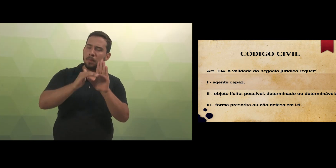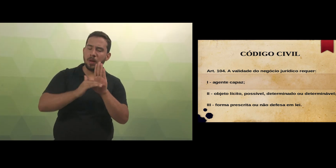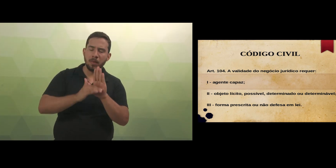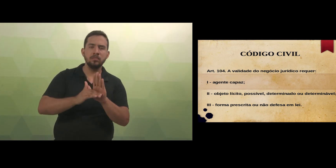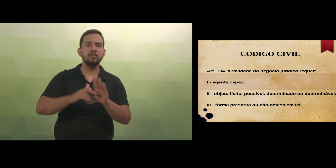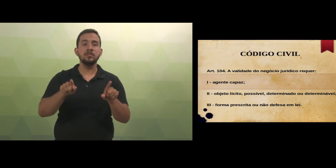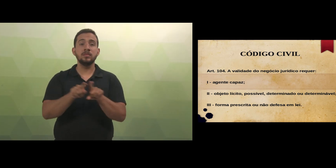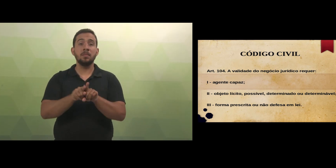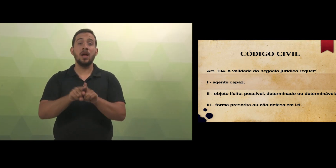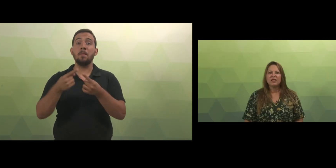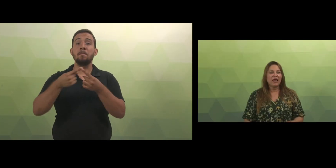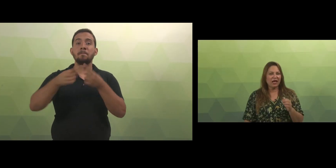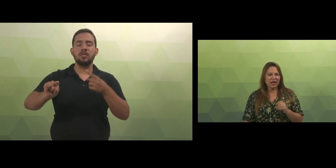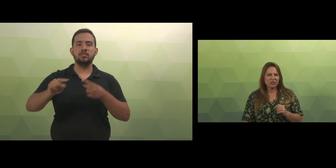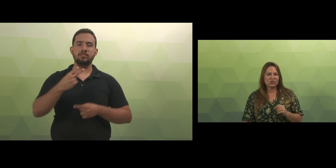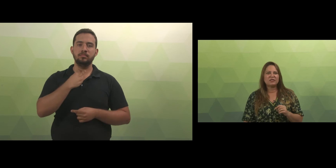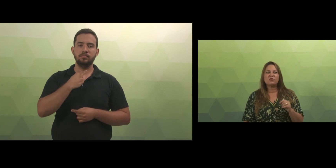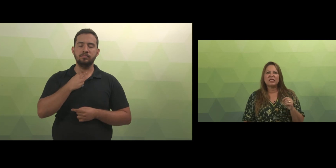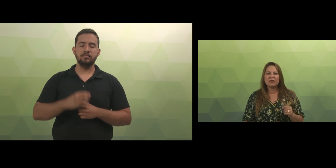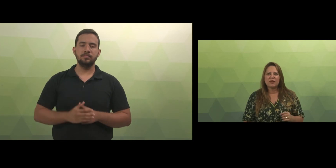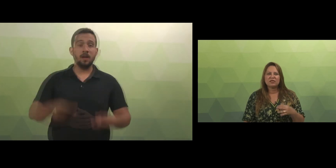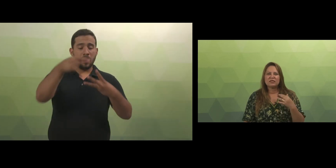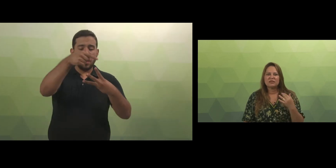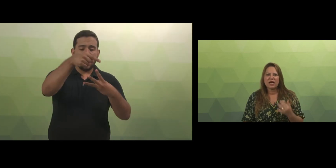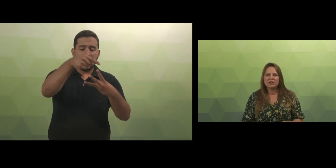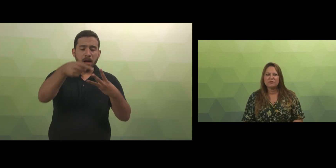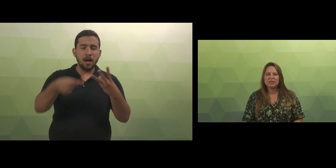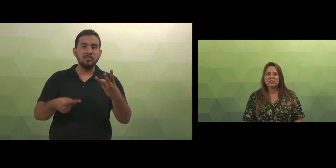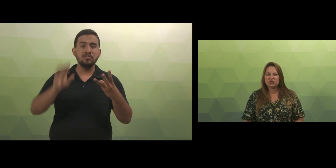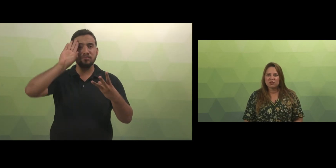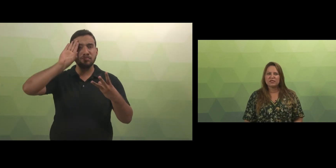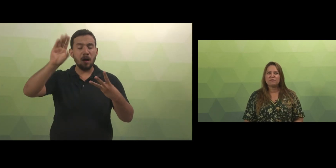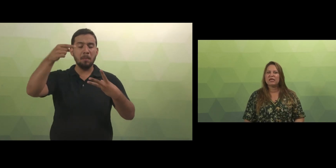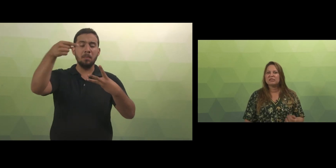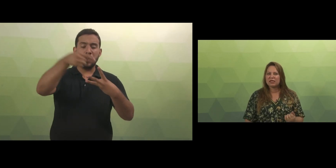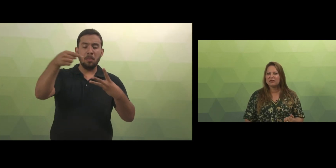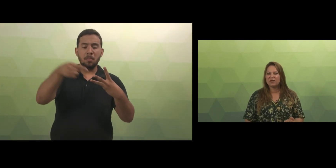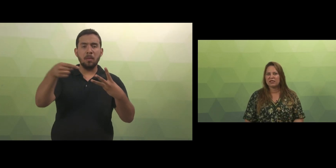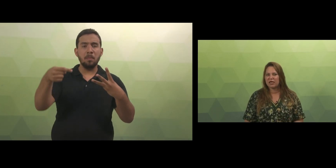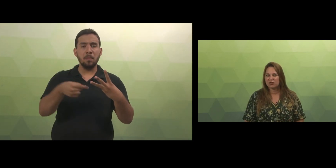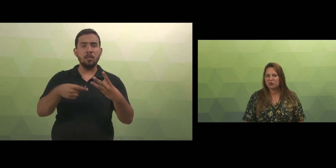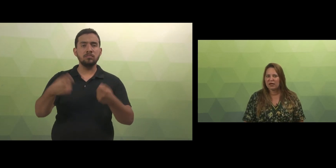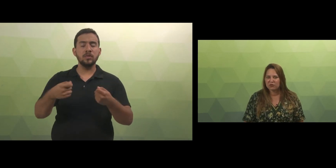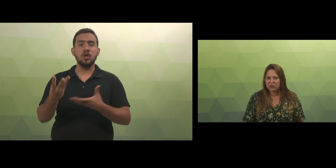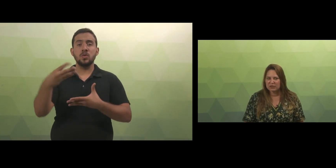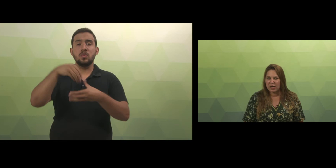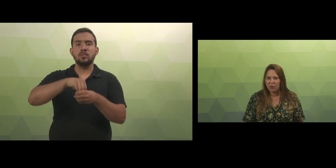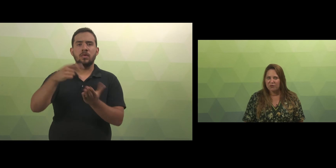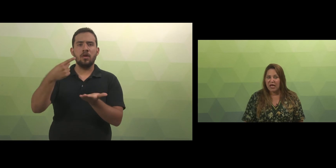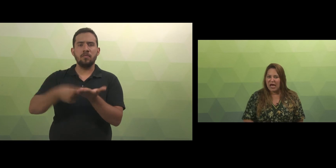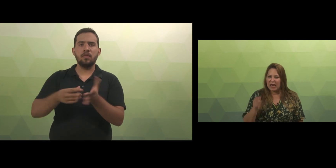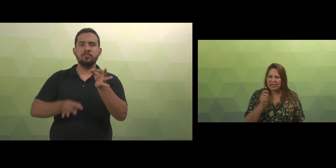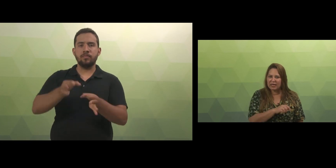ser proibido por lei. Estes são os elementos essenciais e imprescindíveis para a existência e validade de um ato